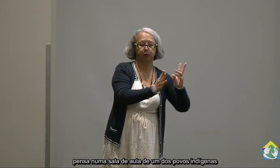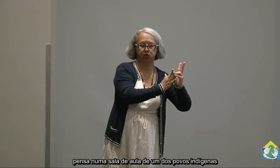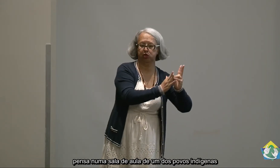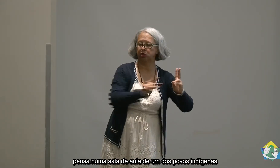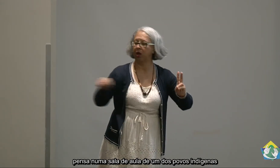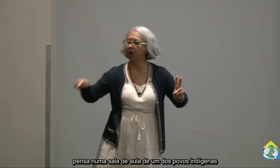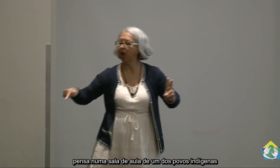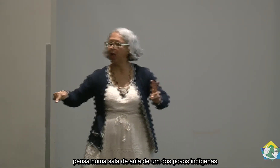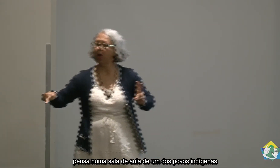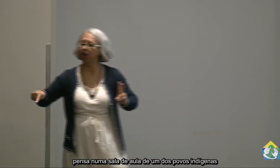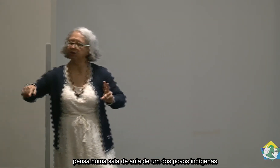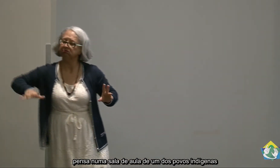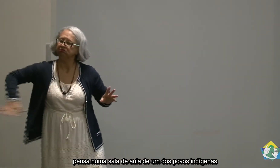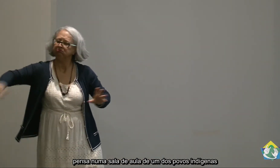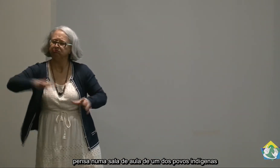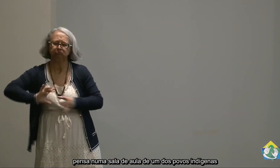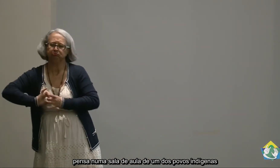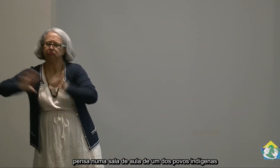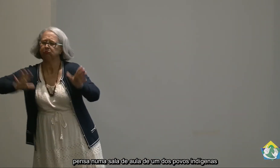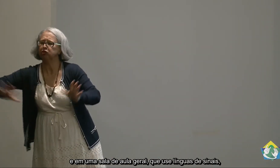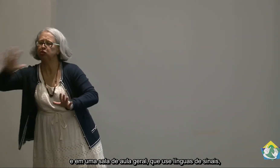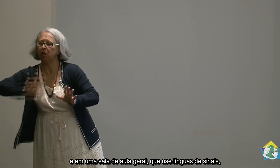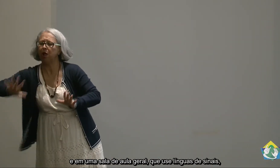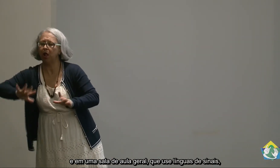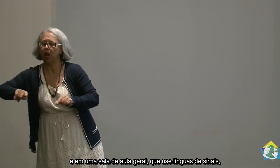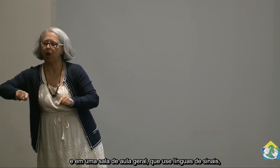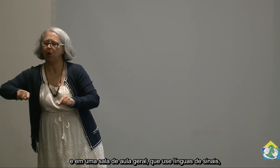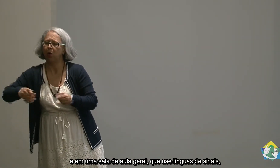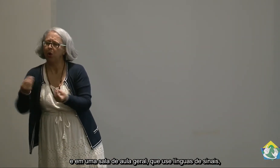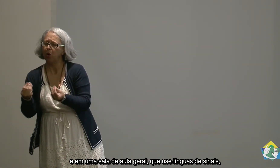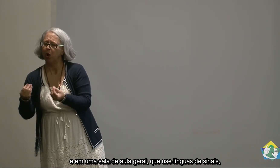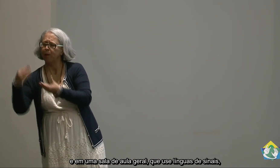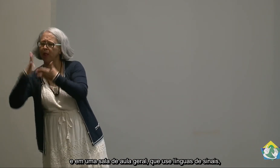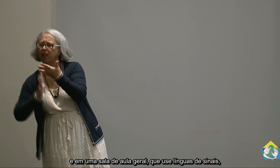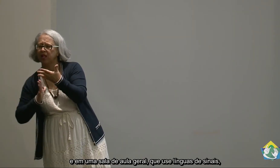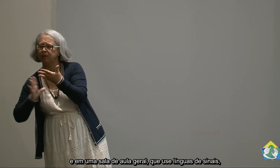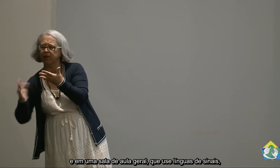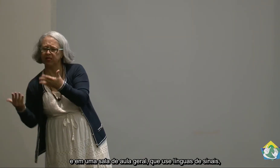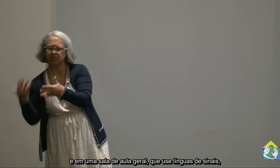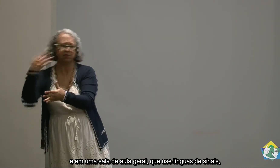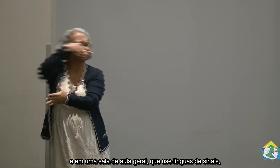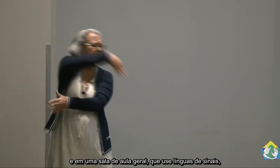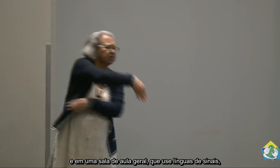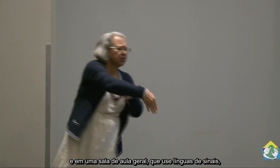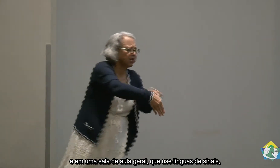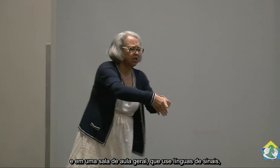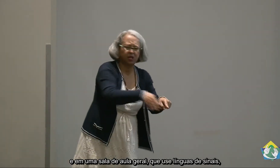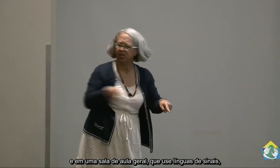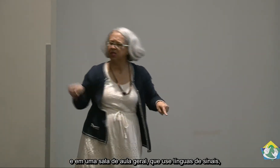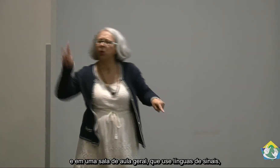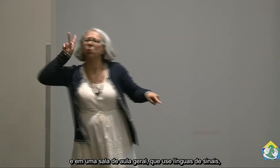aula dos povos indígenas e numa sala de aula geral, vamos dizer, que use língua de